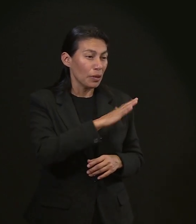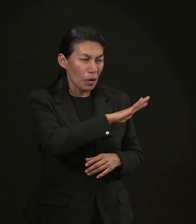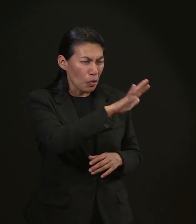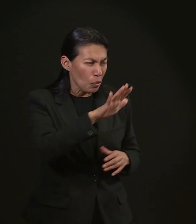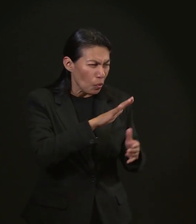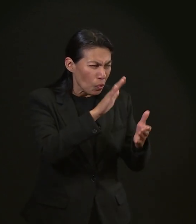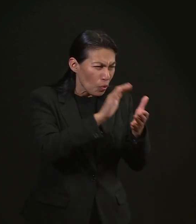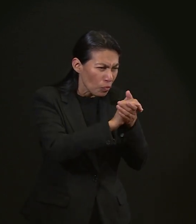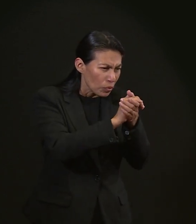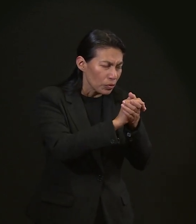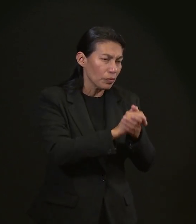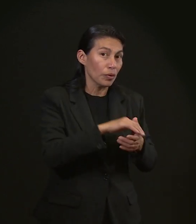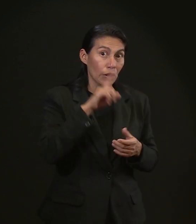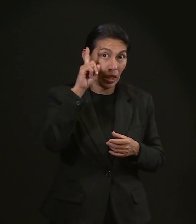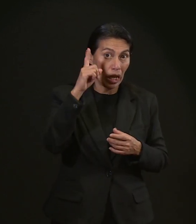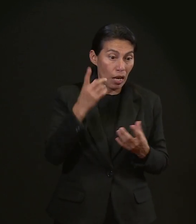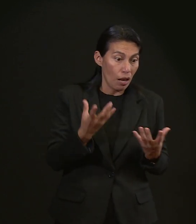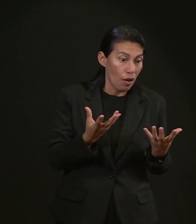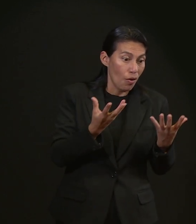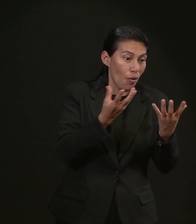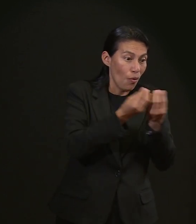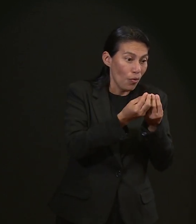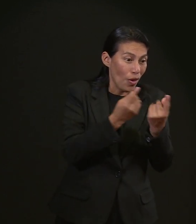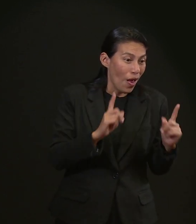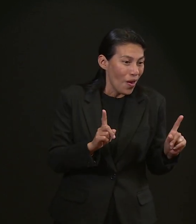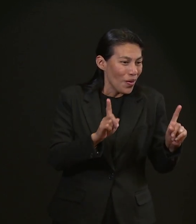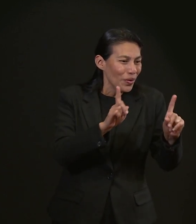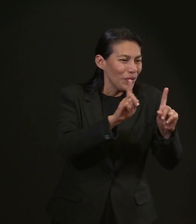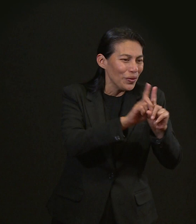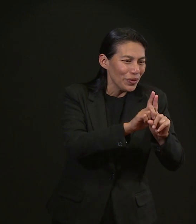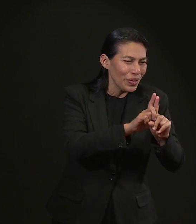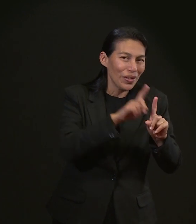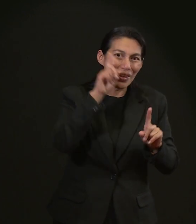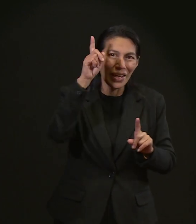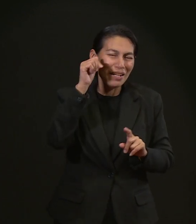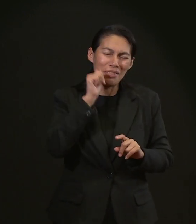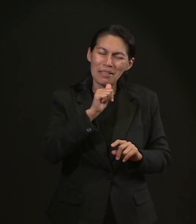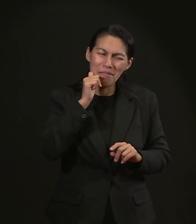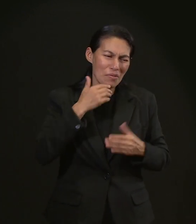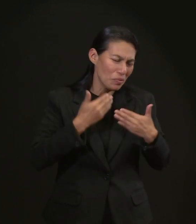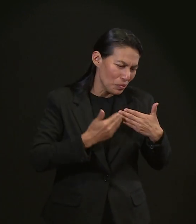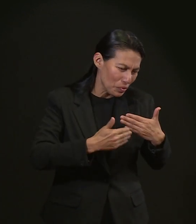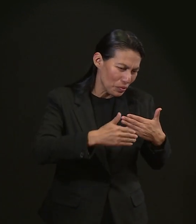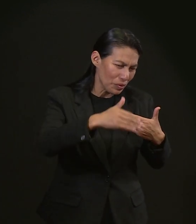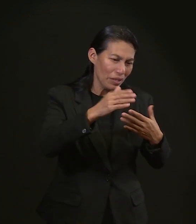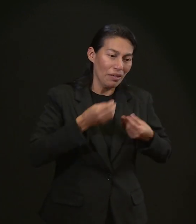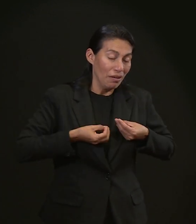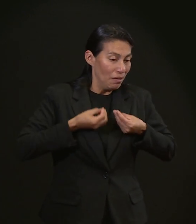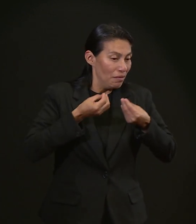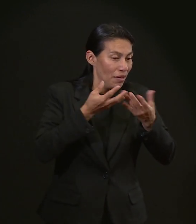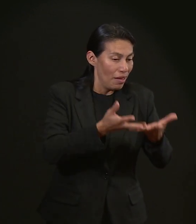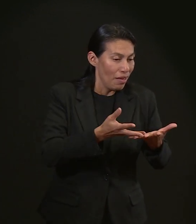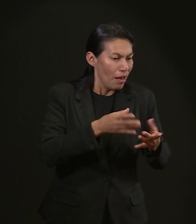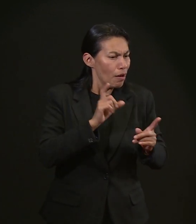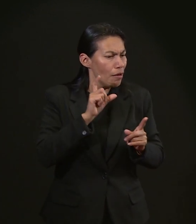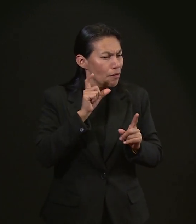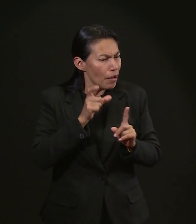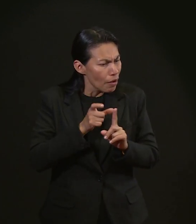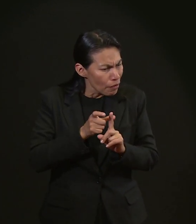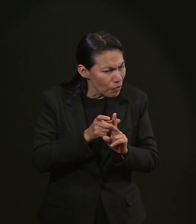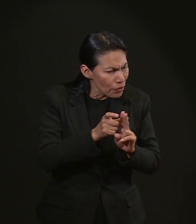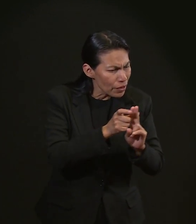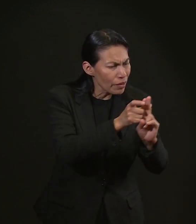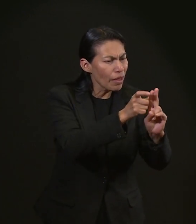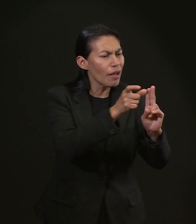así que él es el que los unió y el ser que los va a mantener y él es el que va a proveer y él es el que